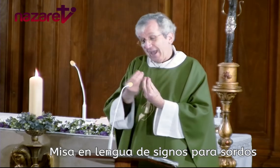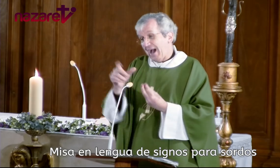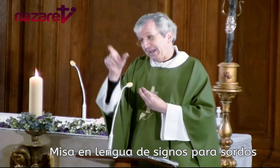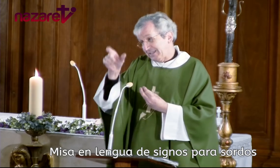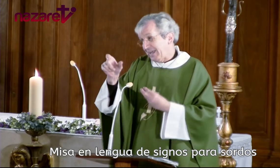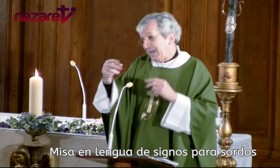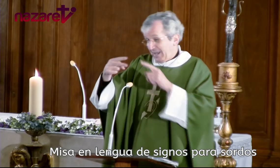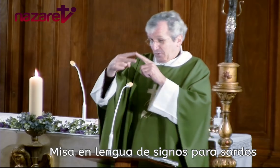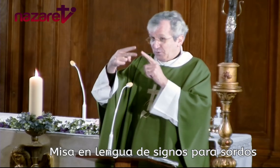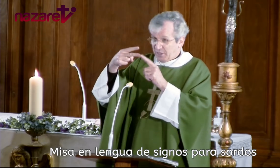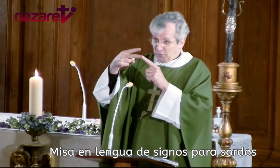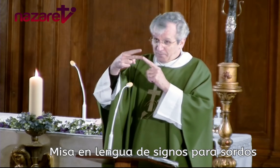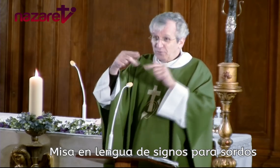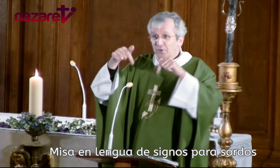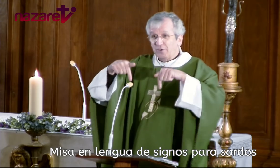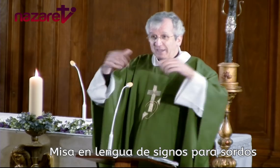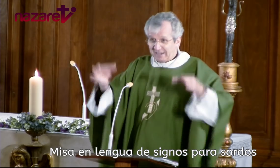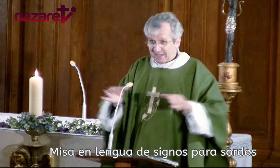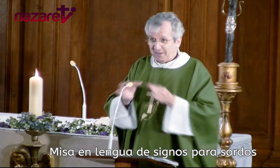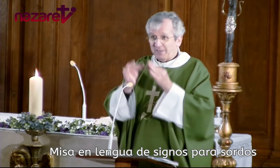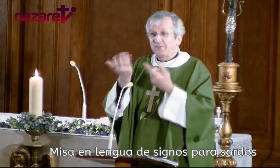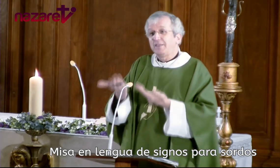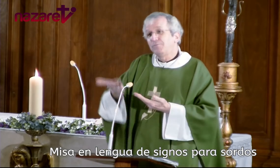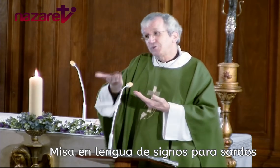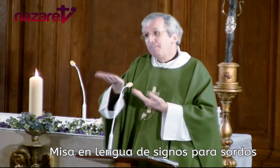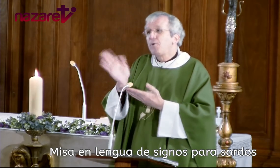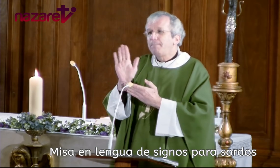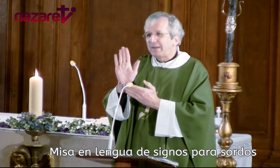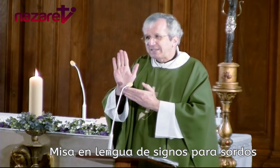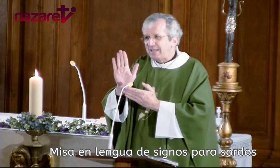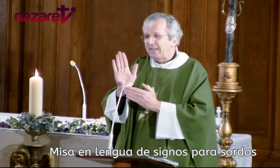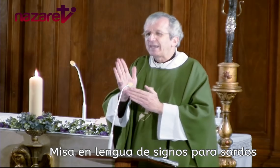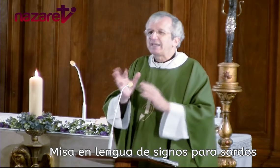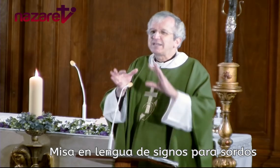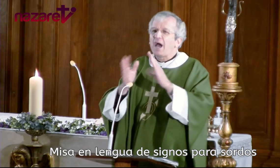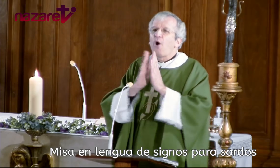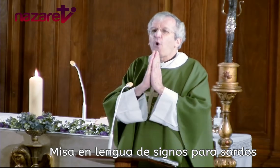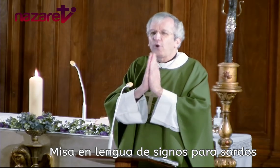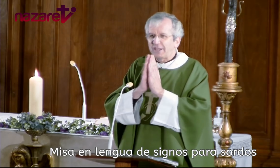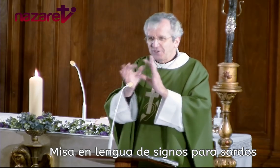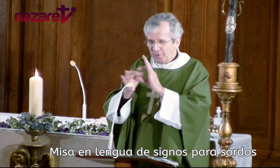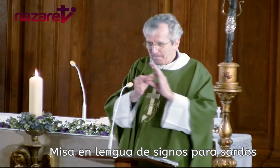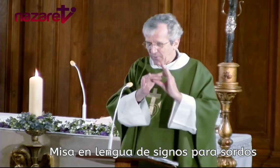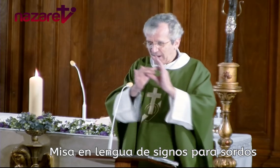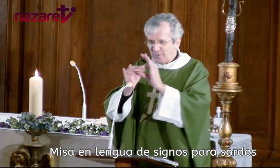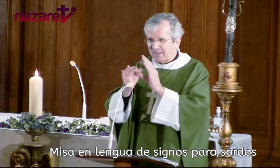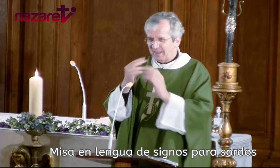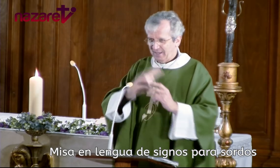a un segundo punto que hoy en esta celebración tendremos muy presente, que es la oración por la unidad de